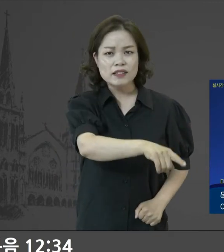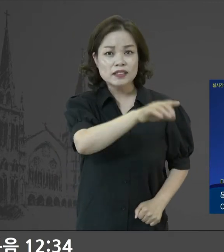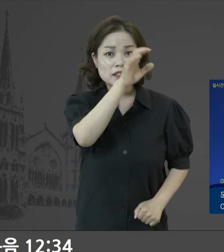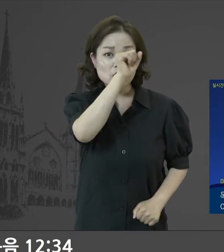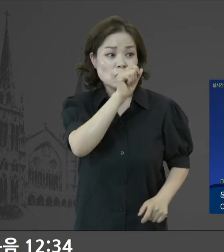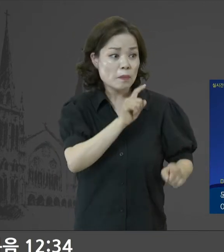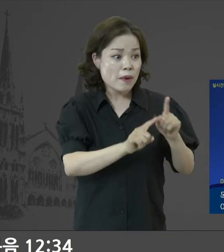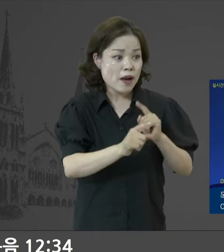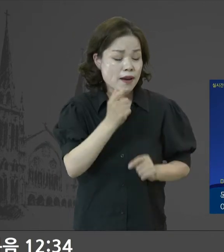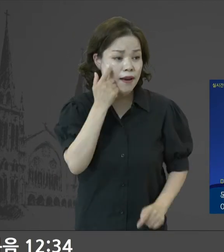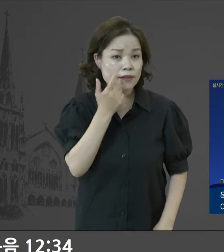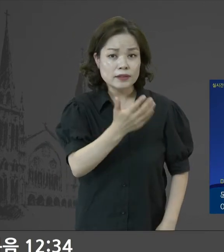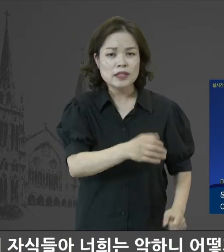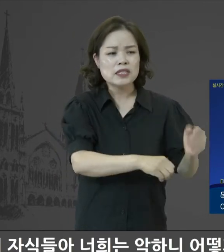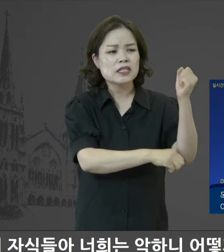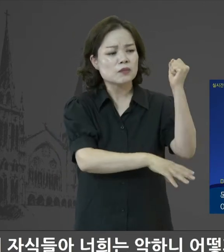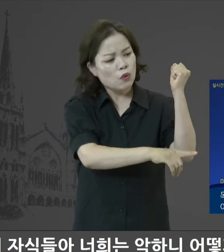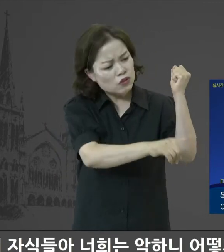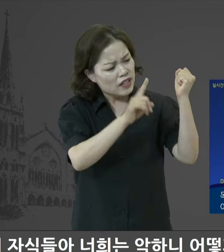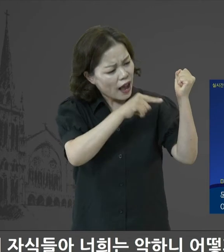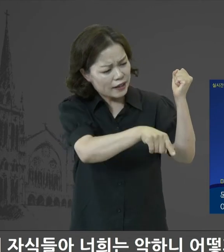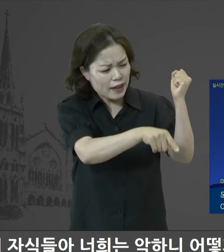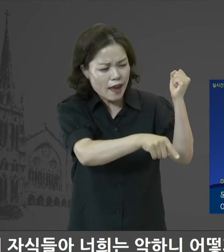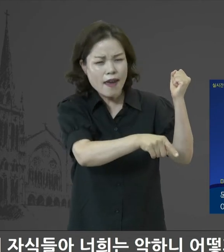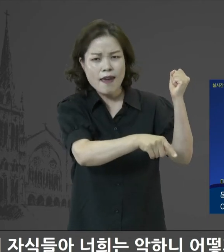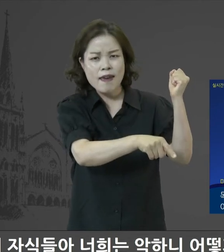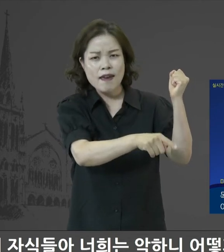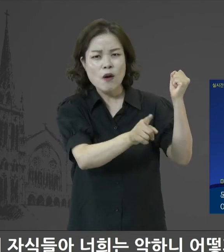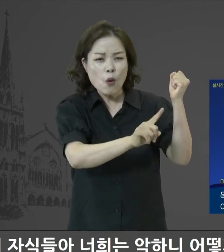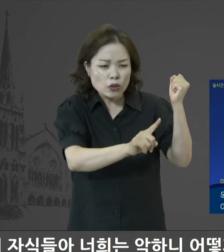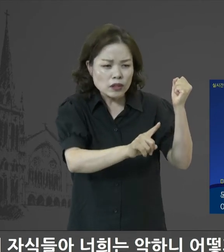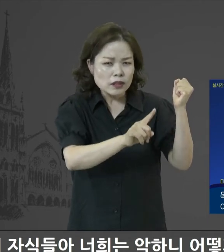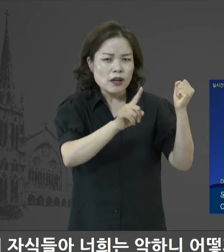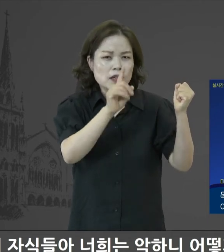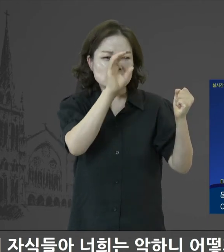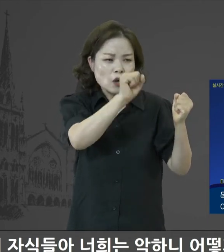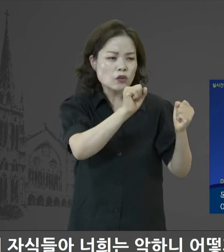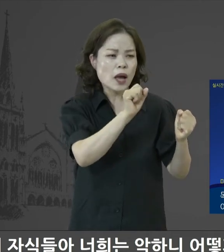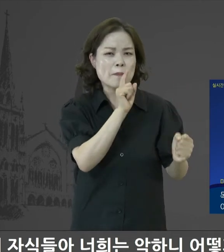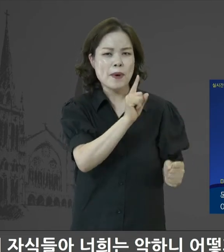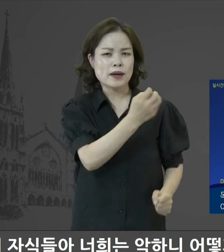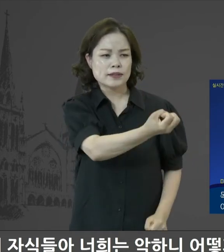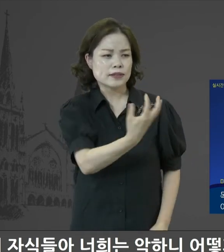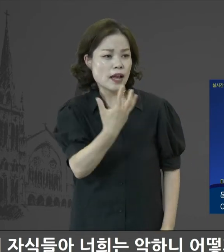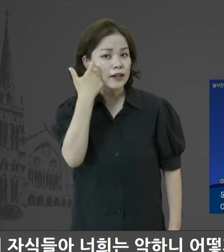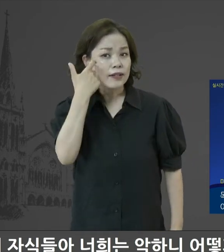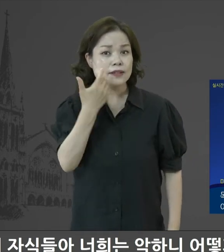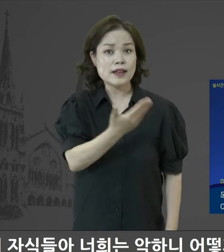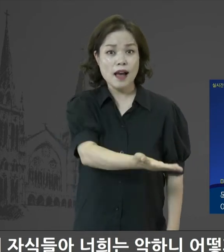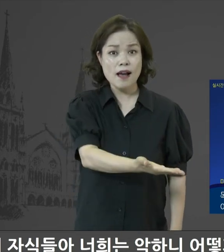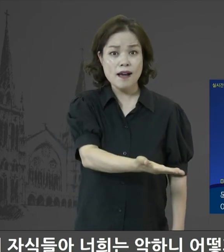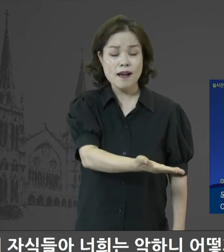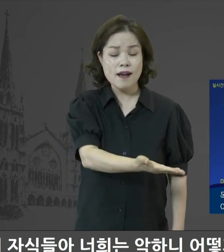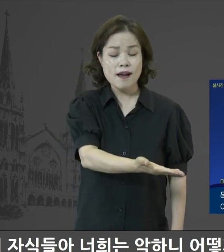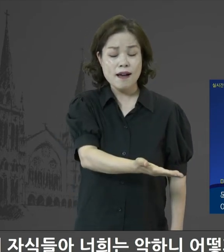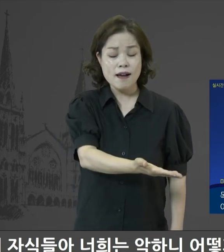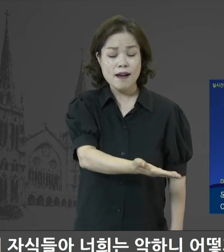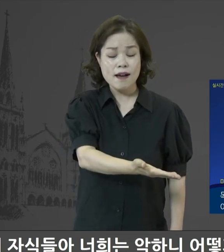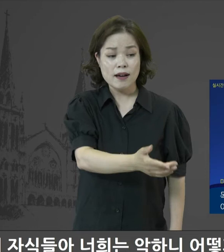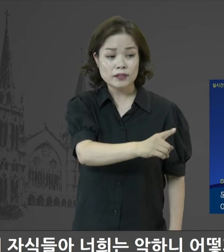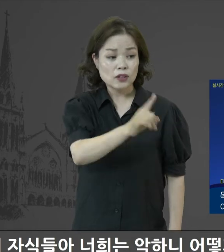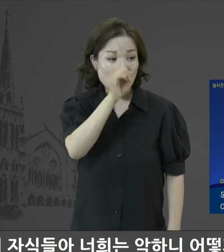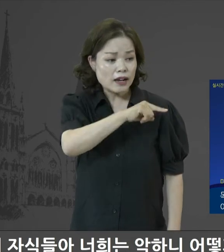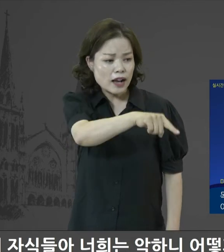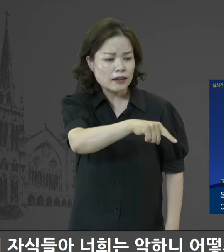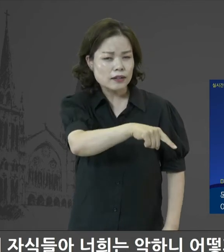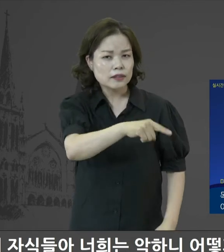선한 말을 할 수 있느냐. 근본이 악한데 근본이 악한 데서 어떻게 선한 말들이 나올 수 있겠느냐. 이는 마음에 악한